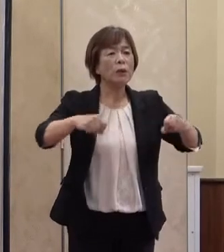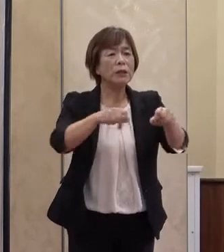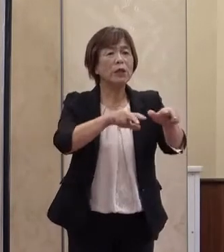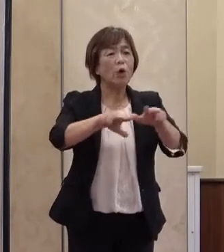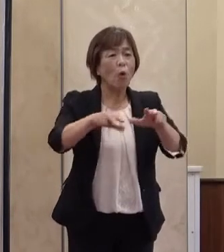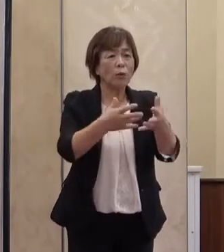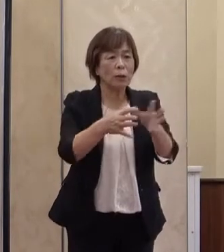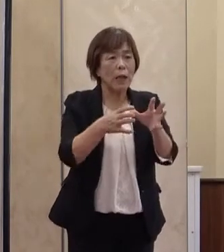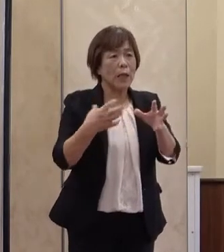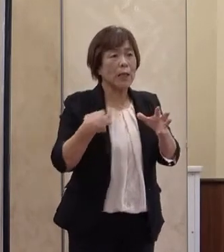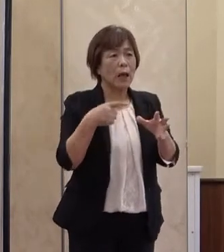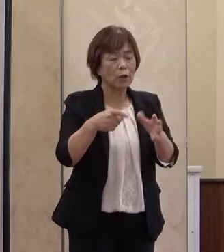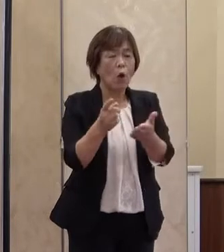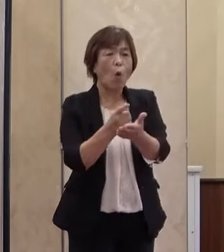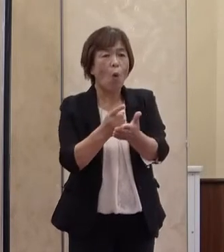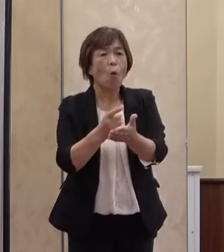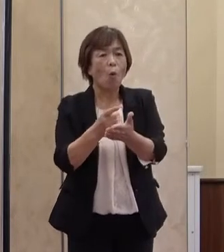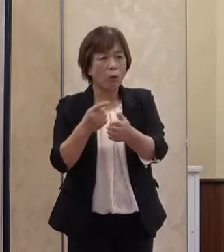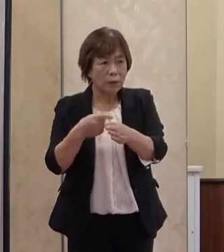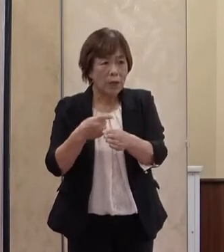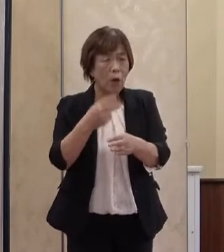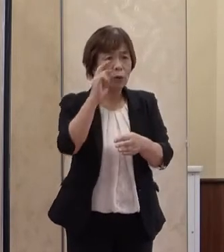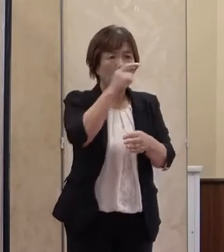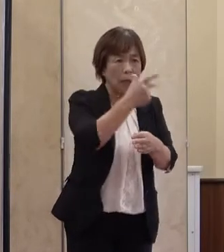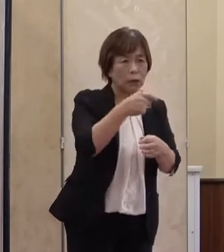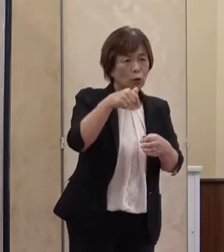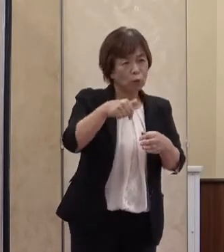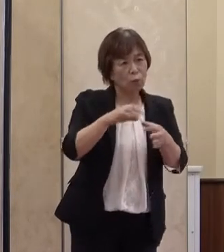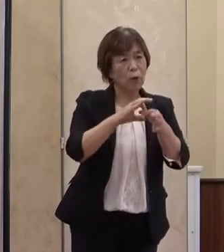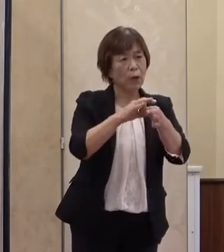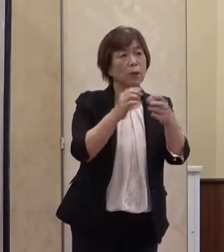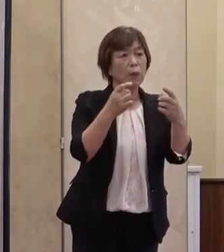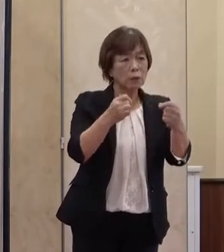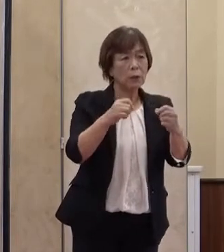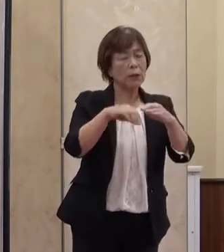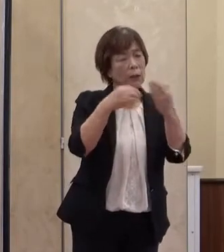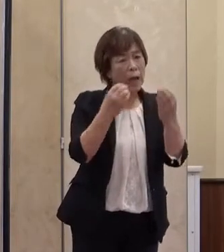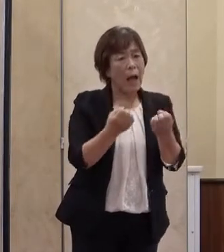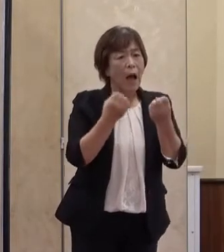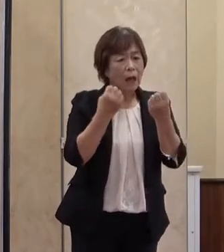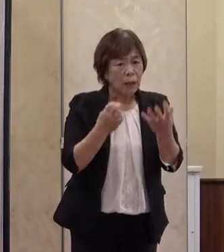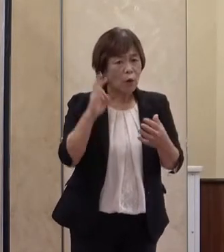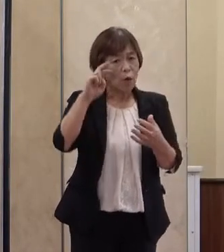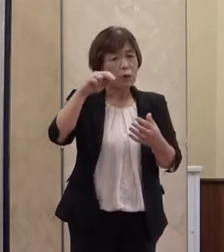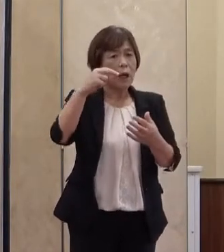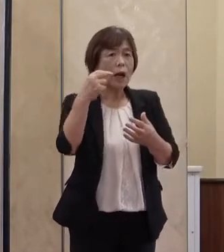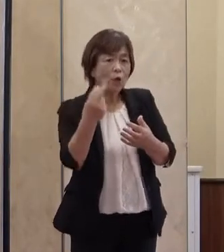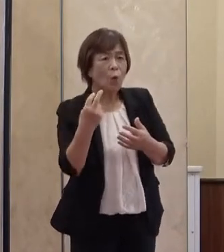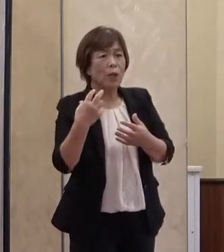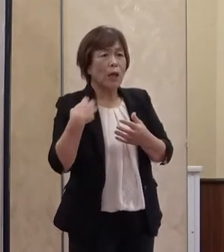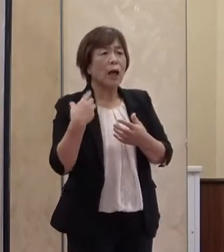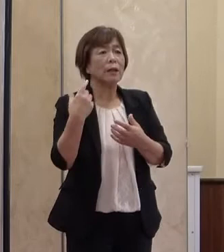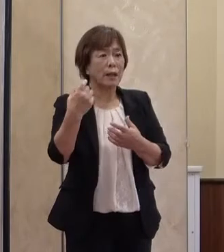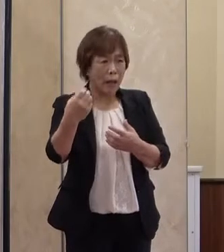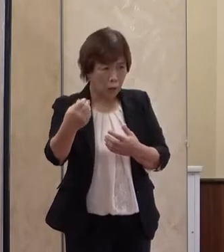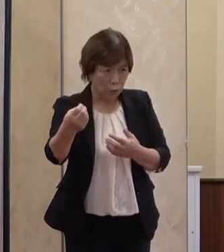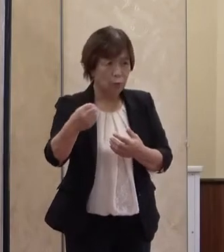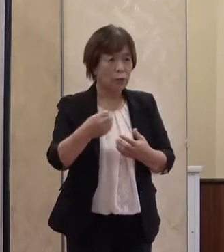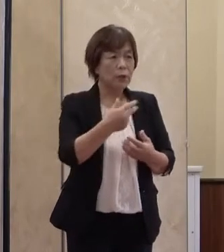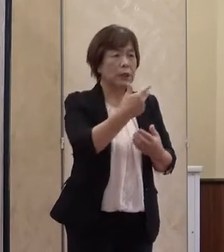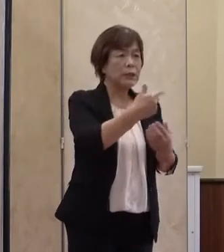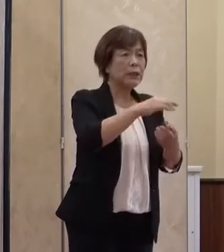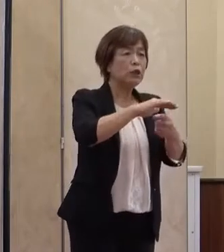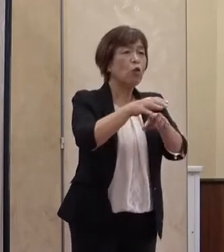今大きな方向性とか、これは今大阪府と大阪市重なってますけど、新たにこれは大阪都でやっていく。特にこの市町村の学